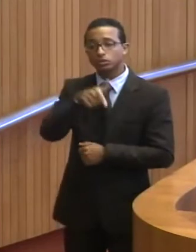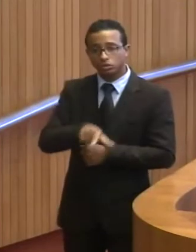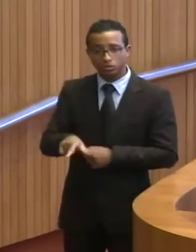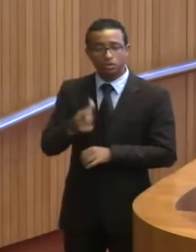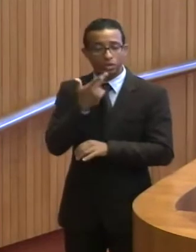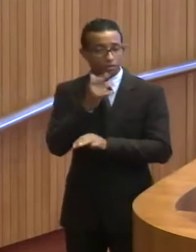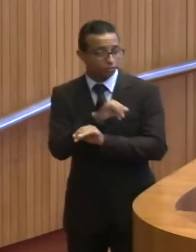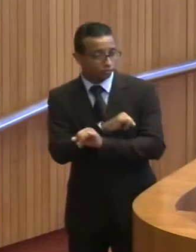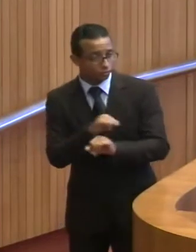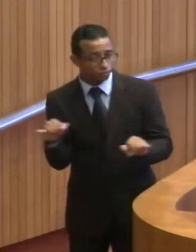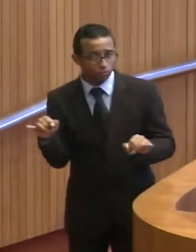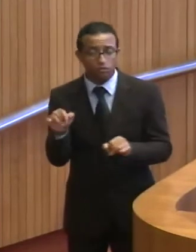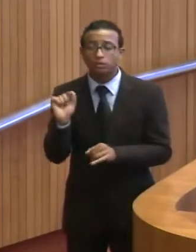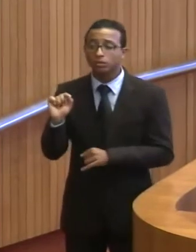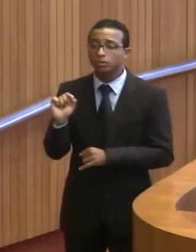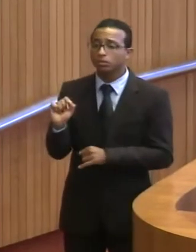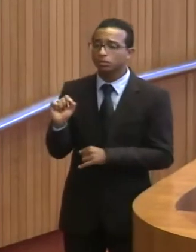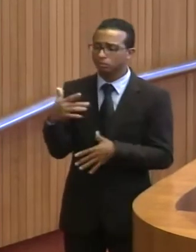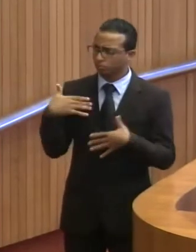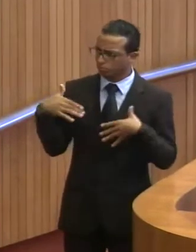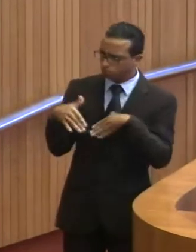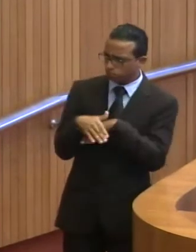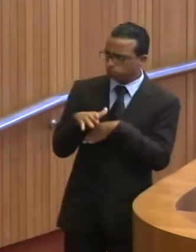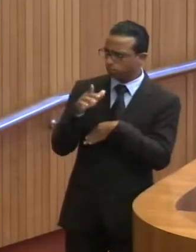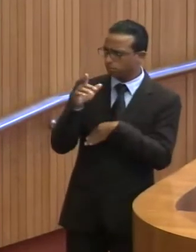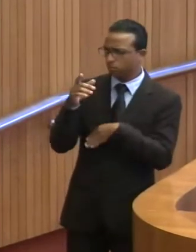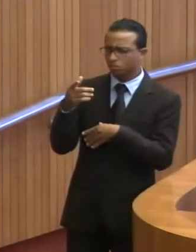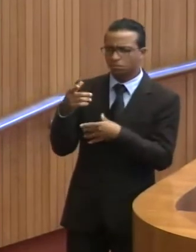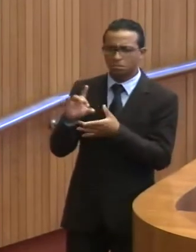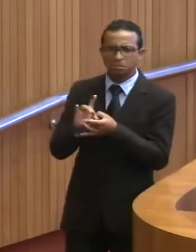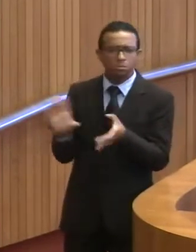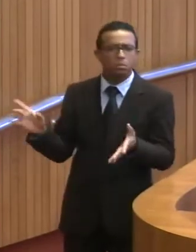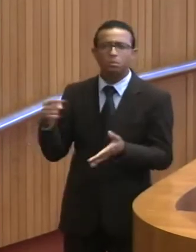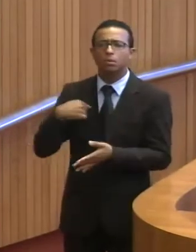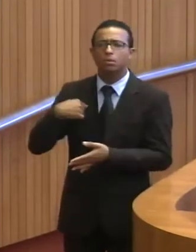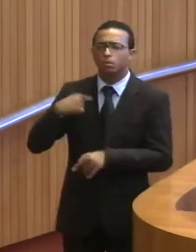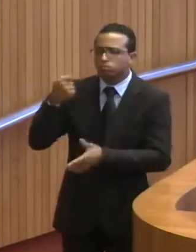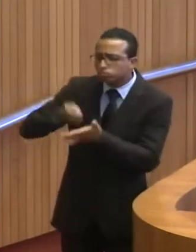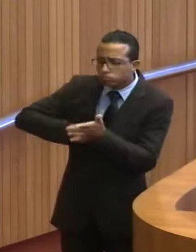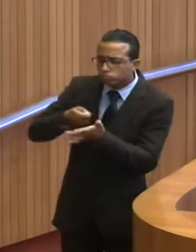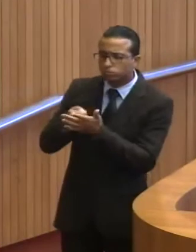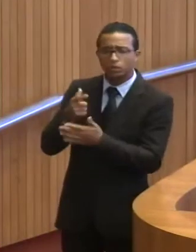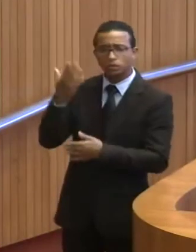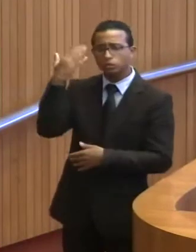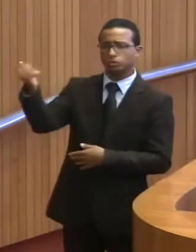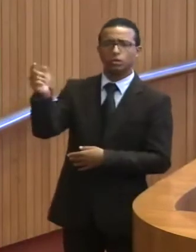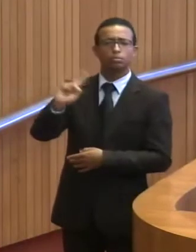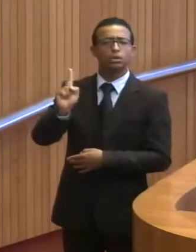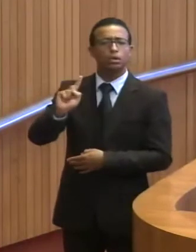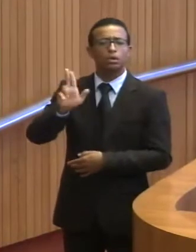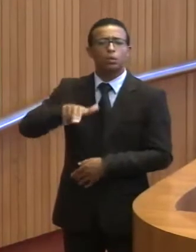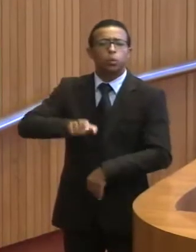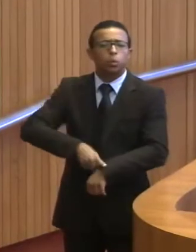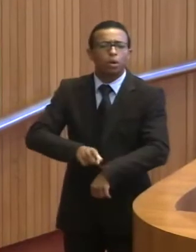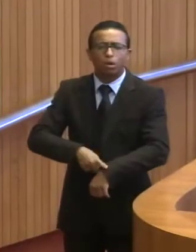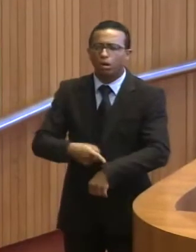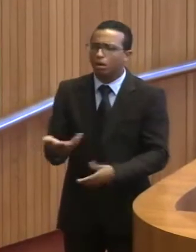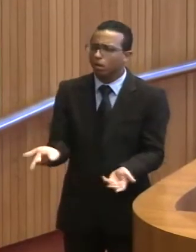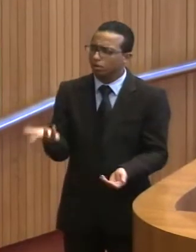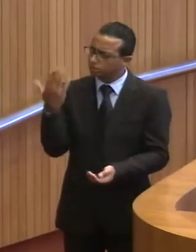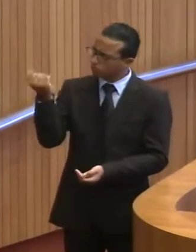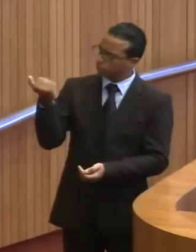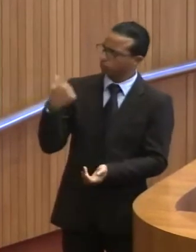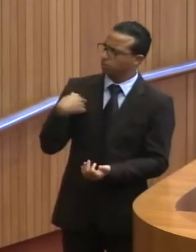que eu levantei aqui, que foi o cerceamento de defesa, porque em nenhum momento eu fui chamado a me defender contra